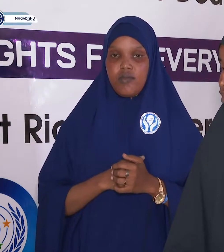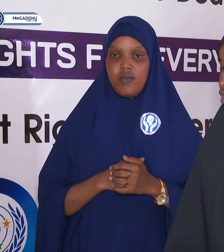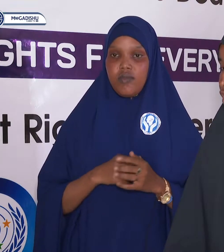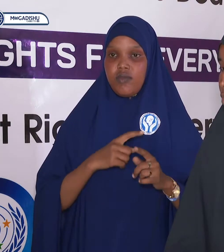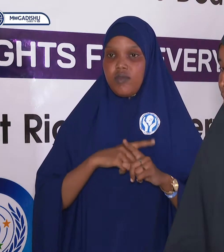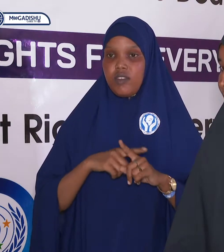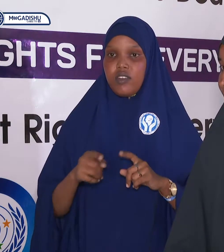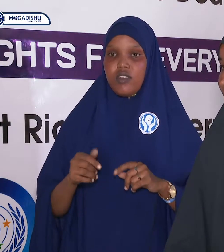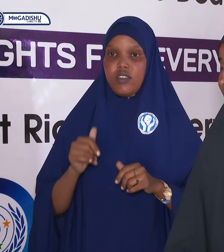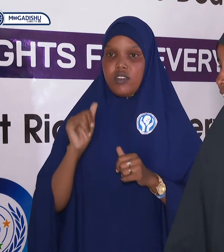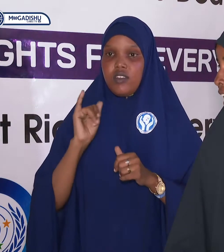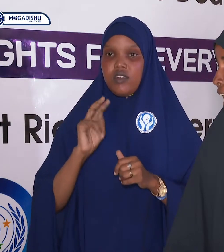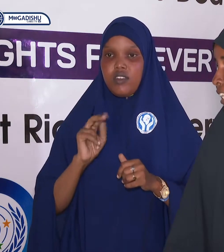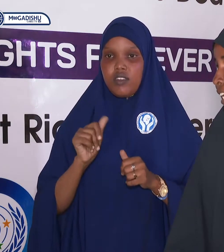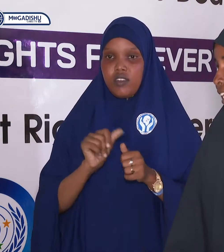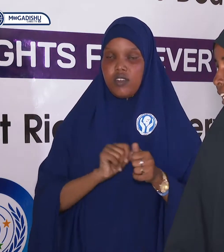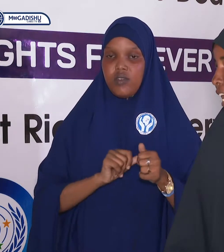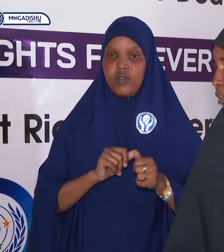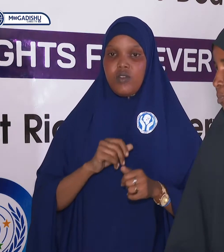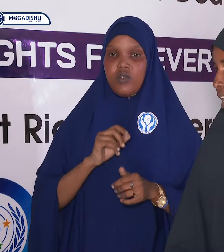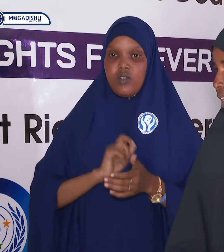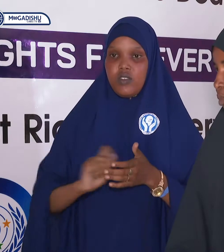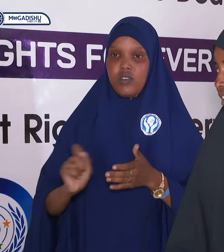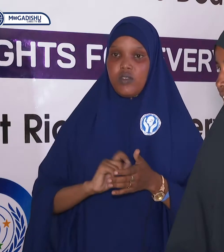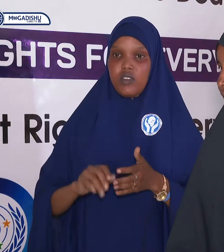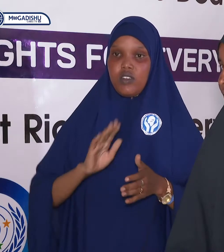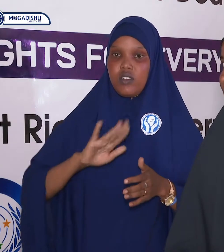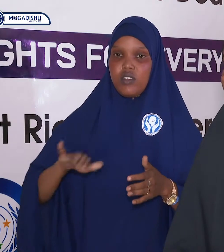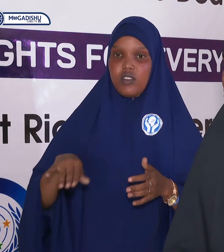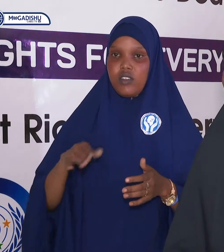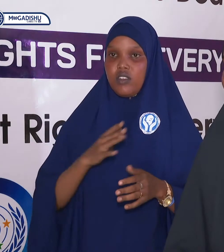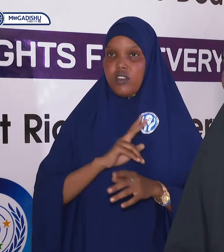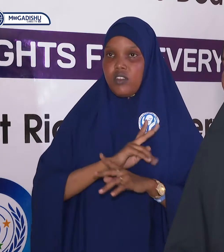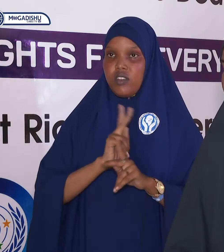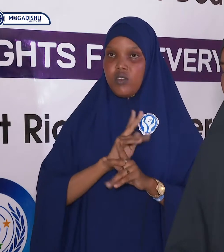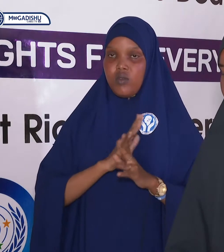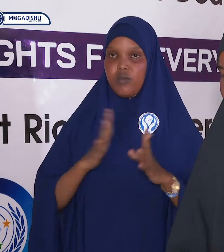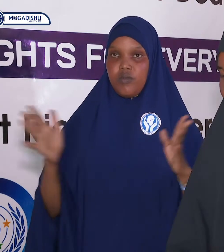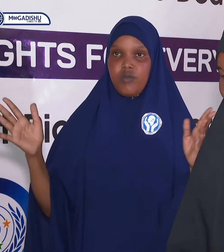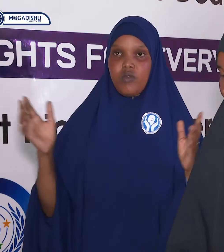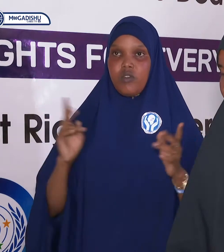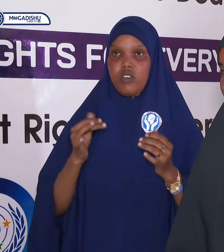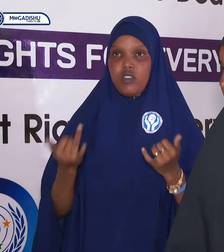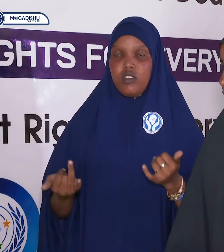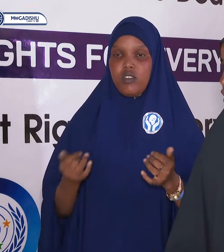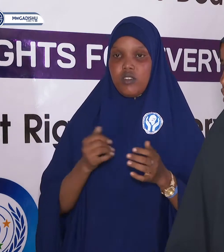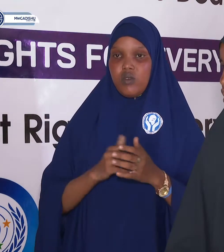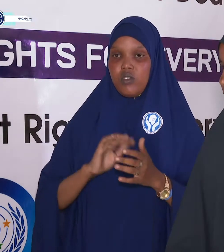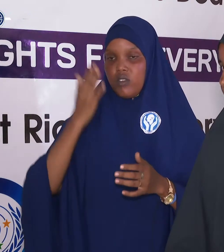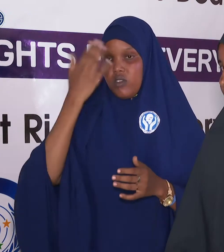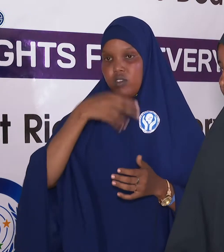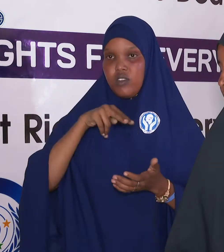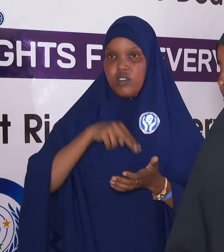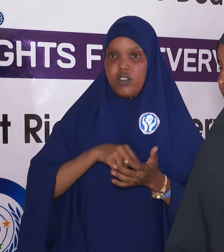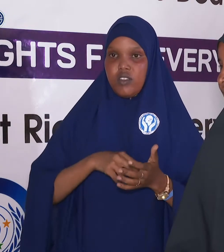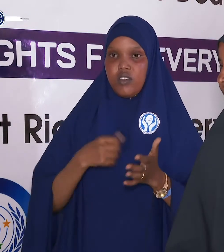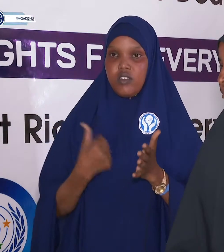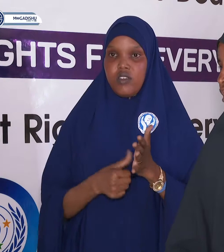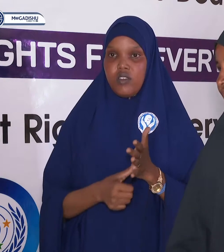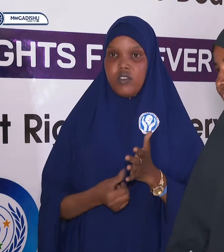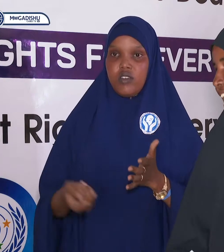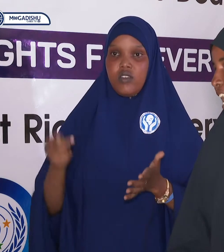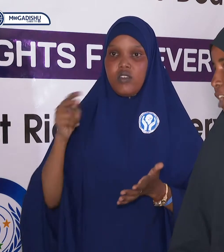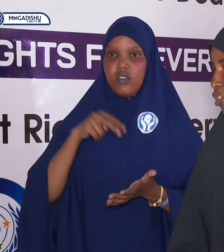laakiin kastoo diiwaangelinta ardayda ay aad baa xadweynta waxaa ka hor istaaga caqabado badan oo ay ka mid